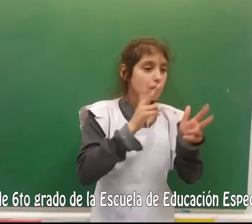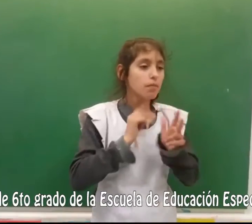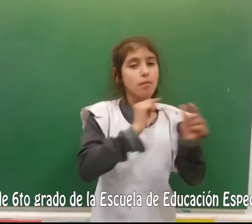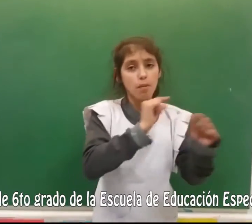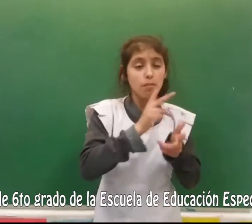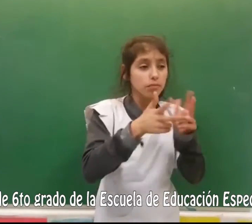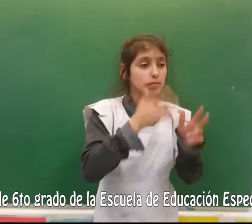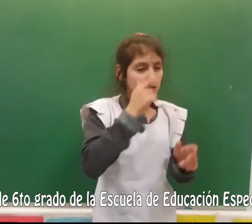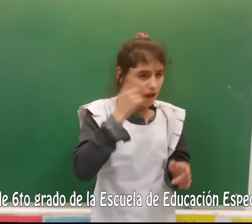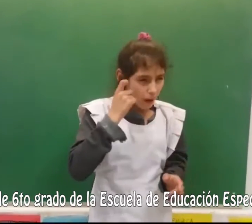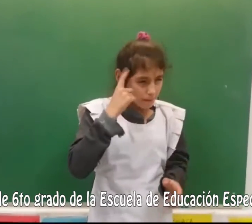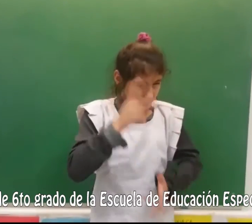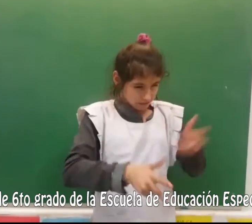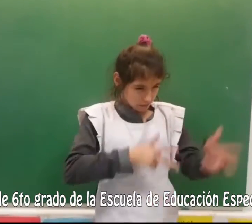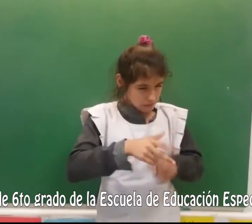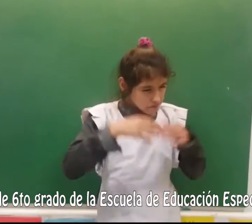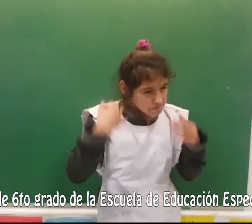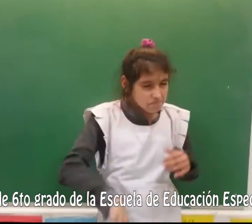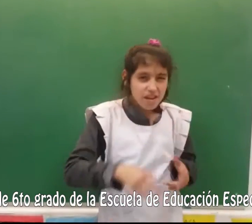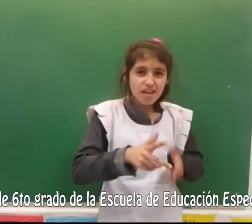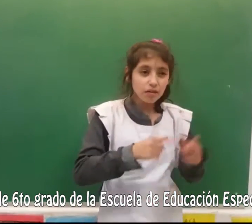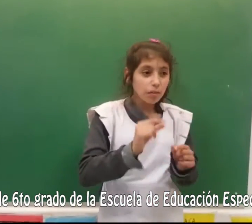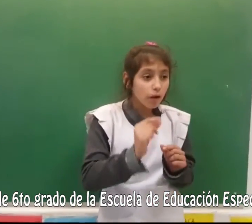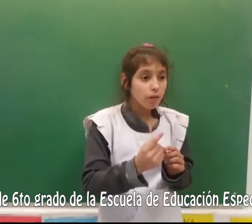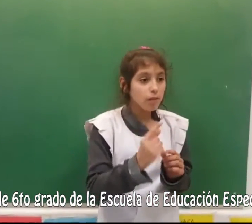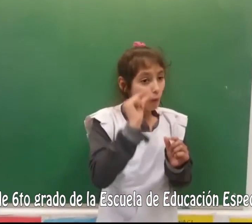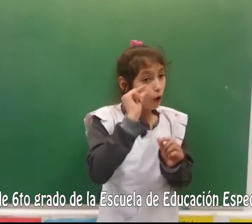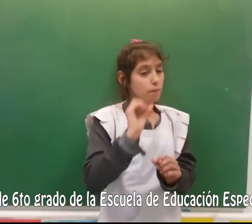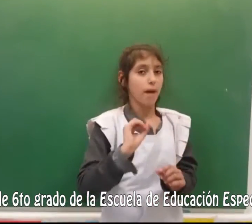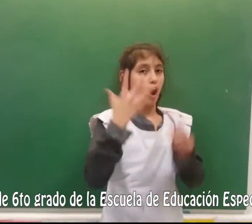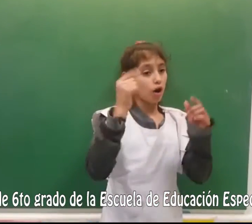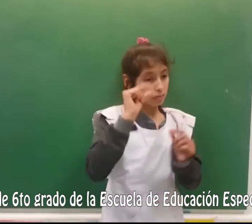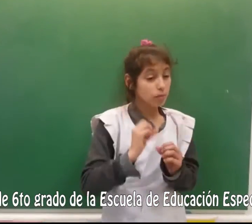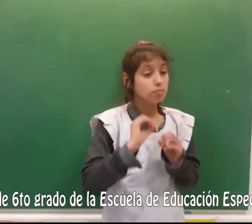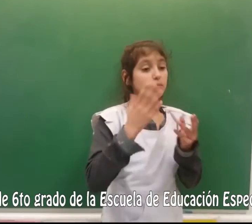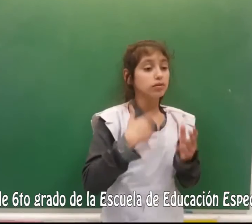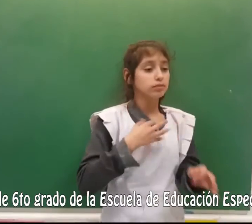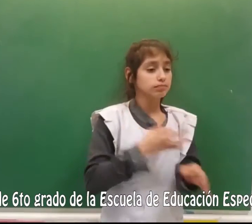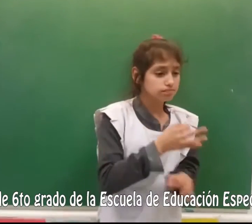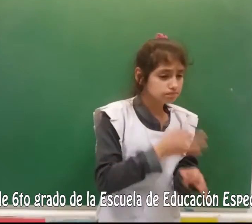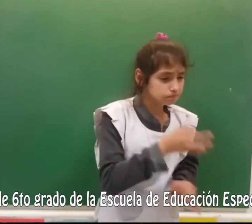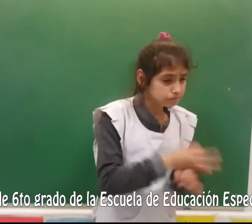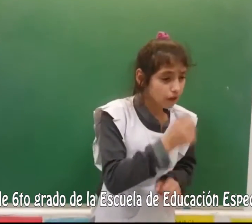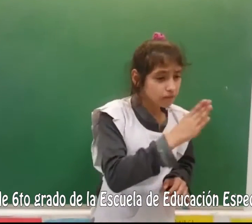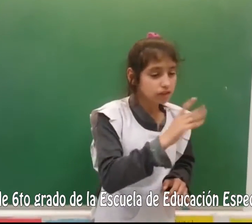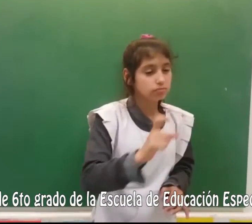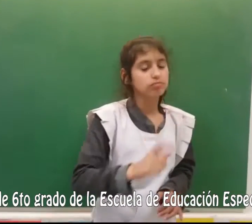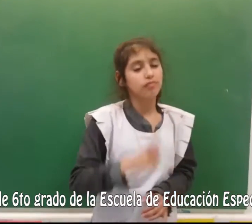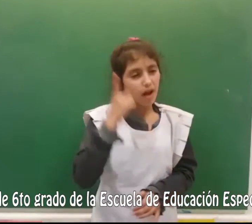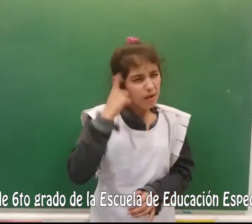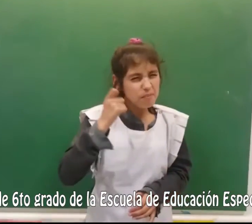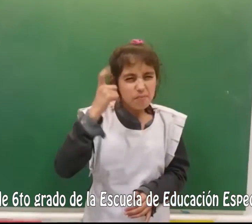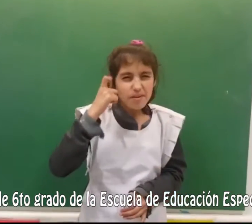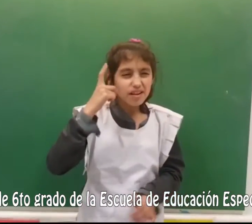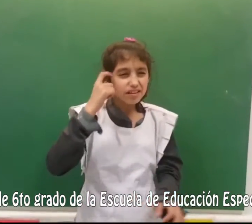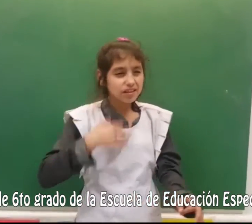empezamos a hablar. Un poquito en lengua de señas, un poquito en lengua oral, y yo vi que hablaba muy bien, que aprendía muy bien, y les pregunté, ¿quieren aprender a hablar bien